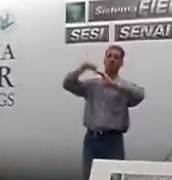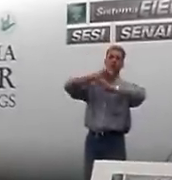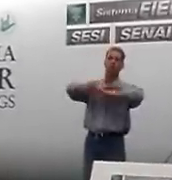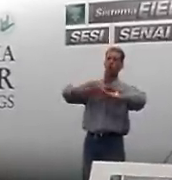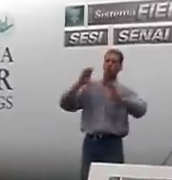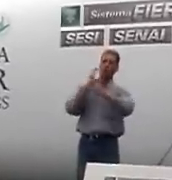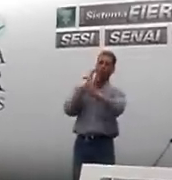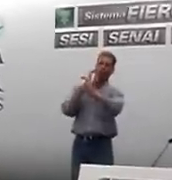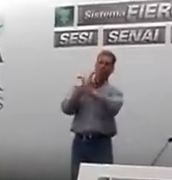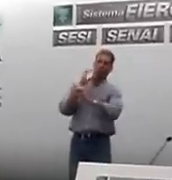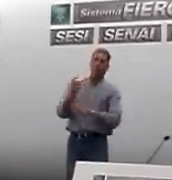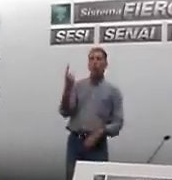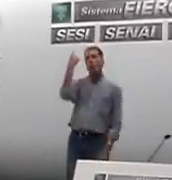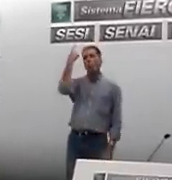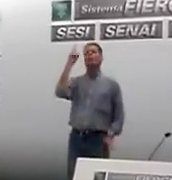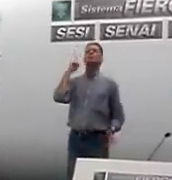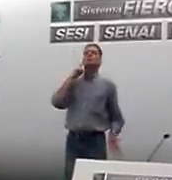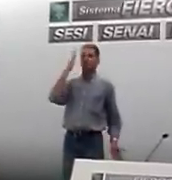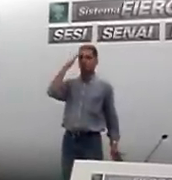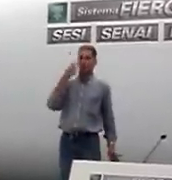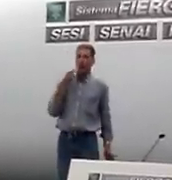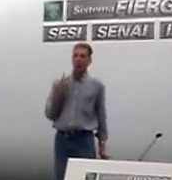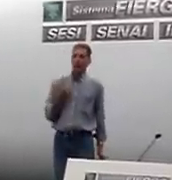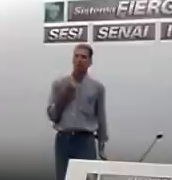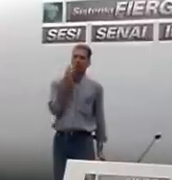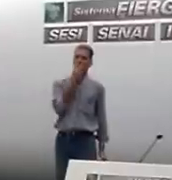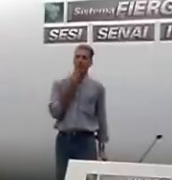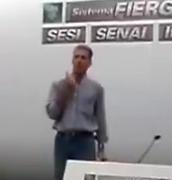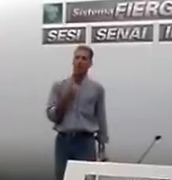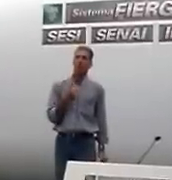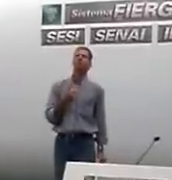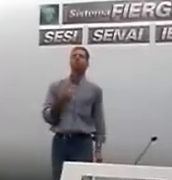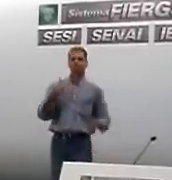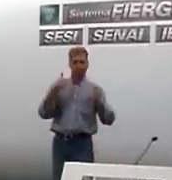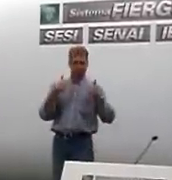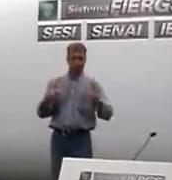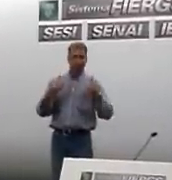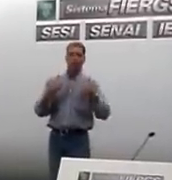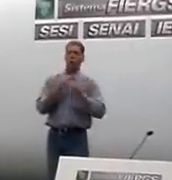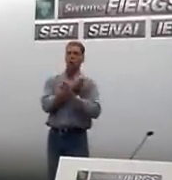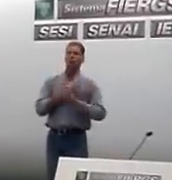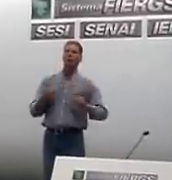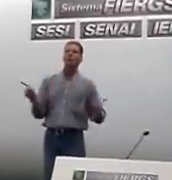eu quis mostrar a diferença surda em relação à comunicação, a importância da comunicação. Então,